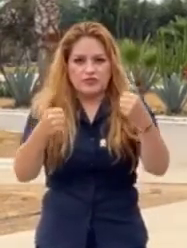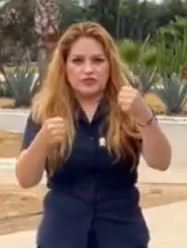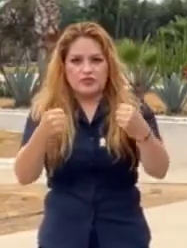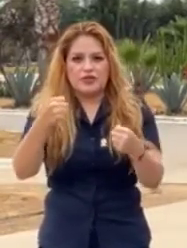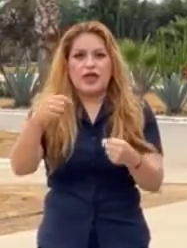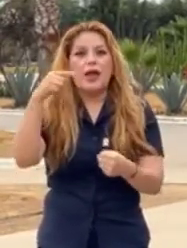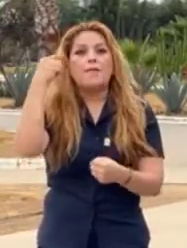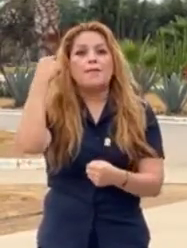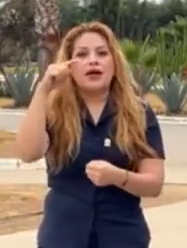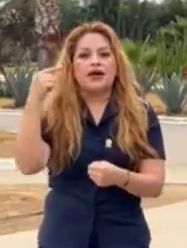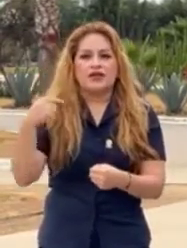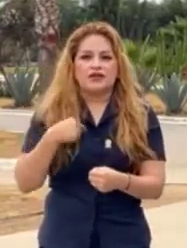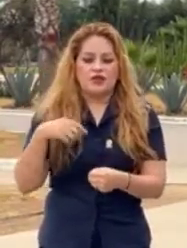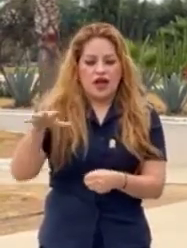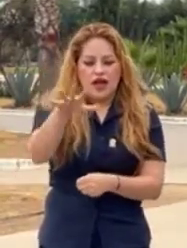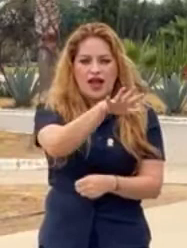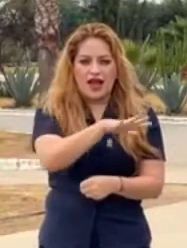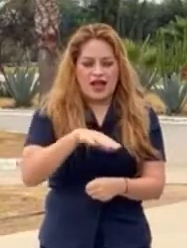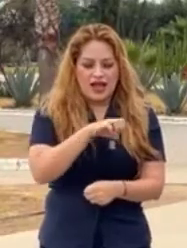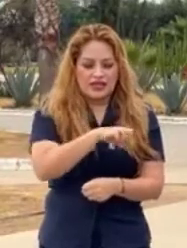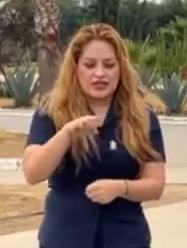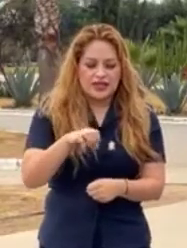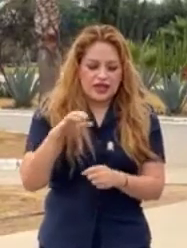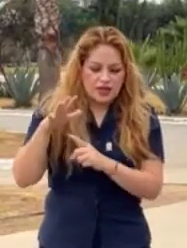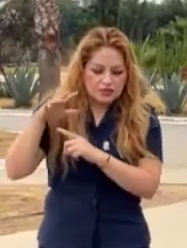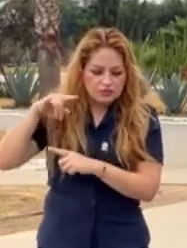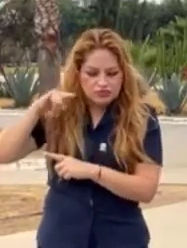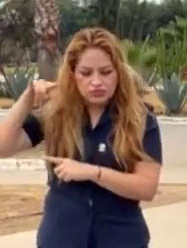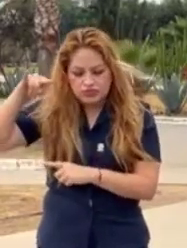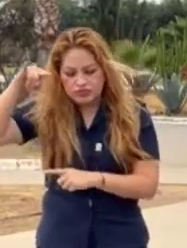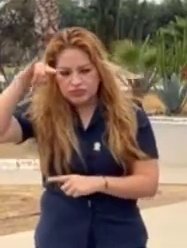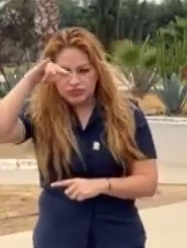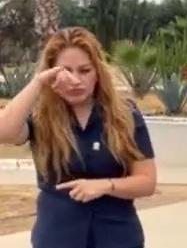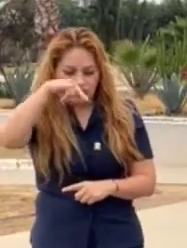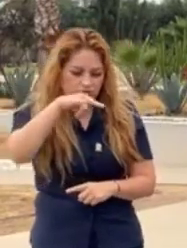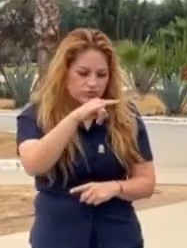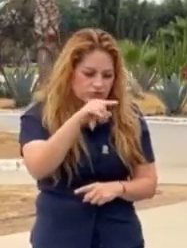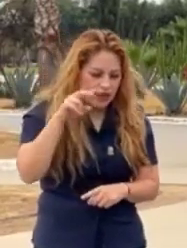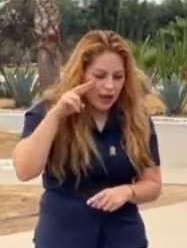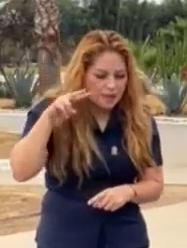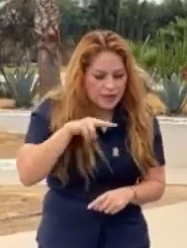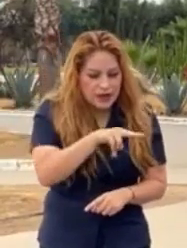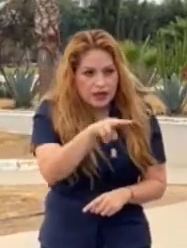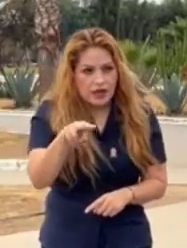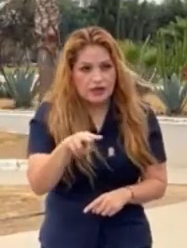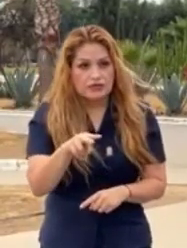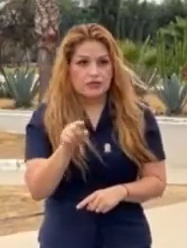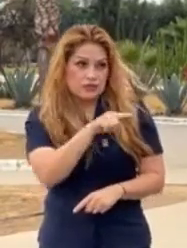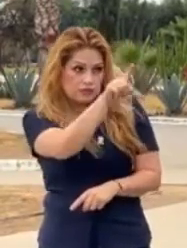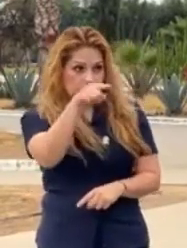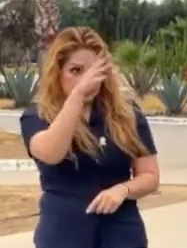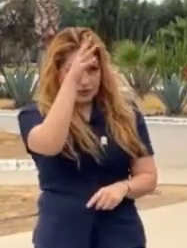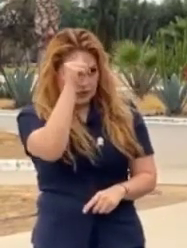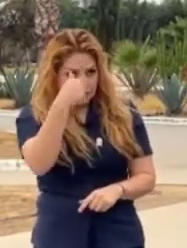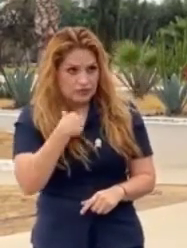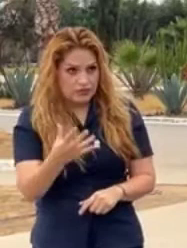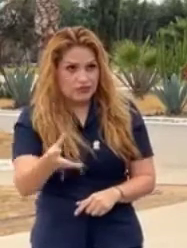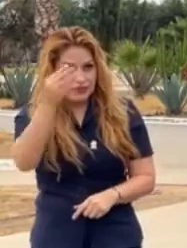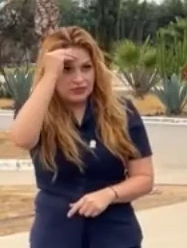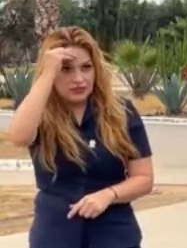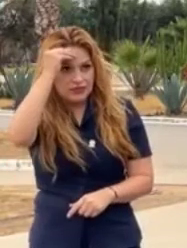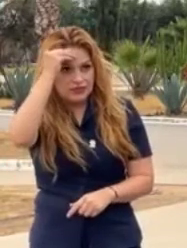algunos horarios volando y revisando las colonias. Digo, si el pueblo está de acuerdo. ¿Están de acuerdo ustedes? Sí,